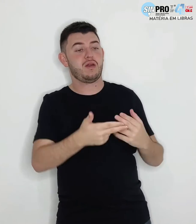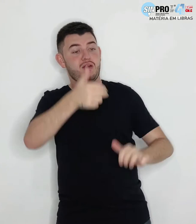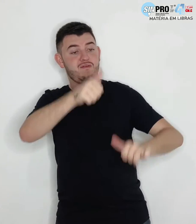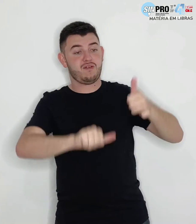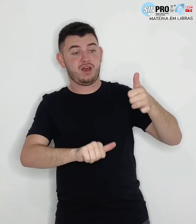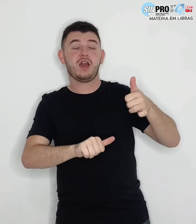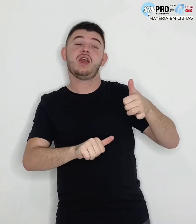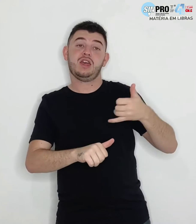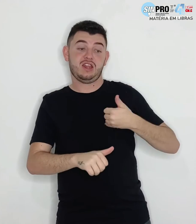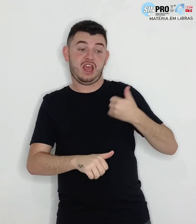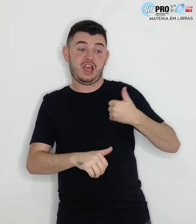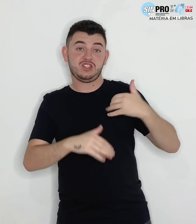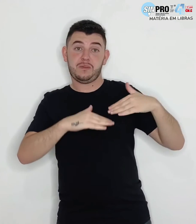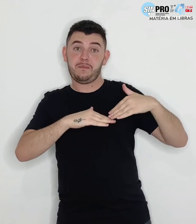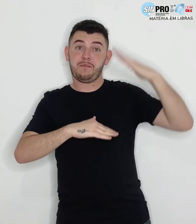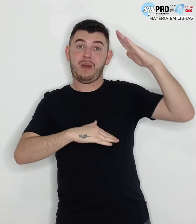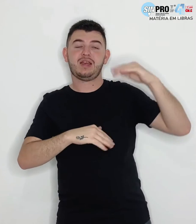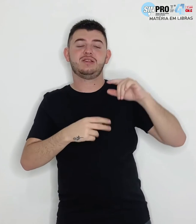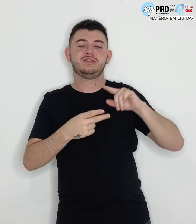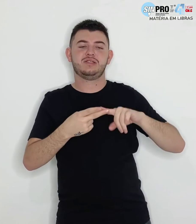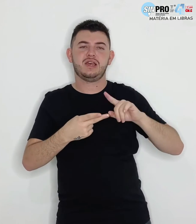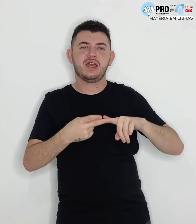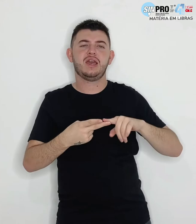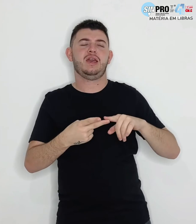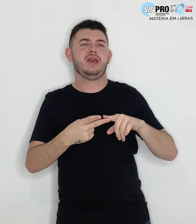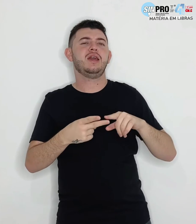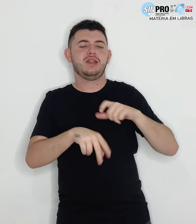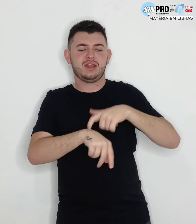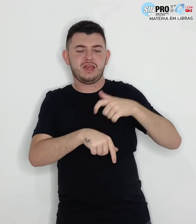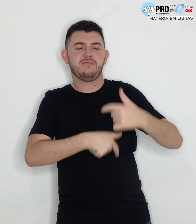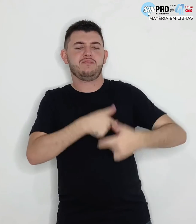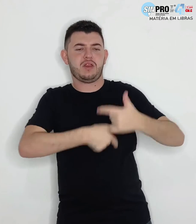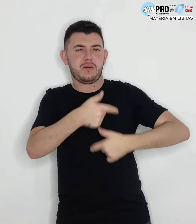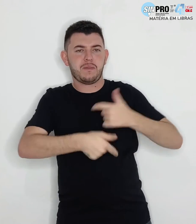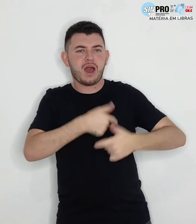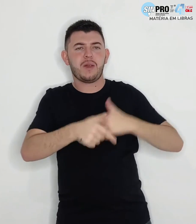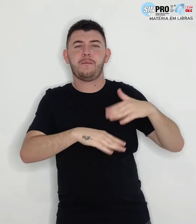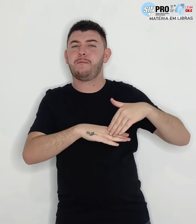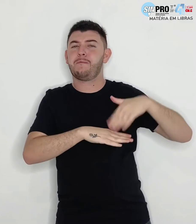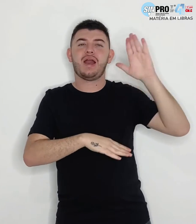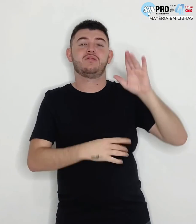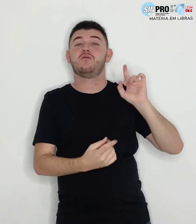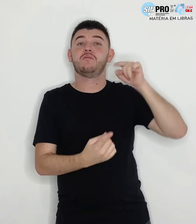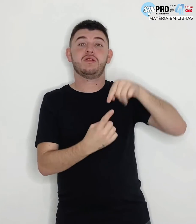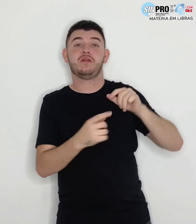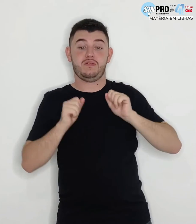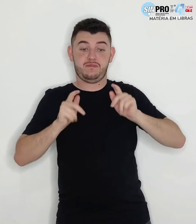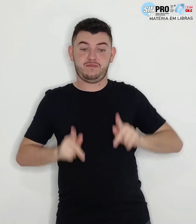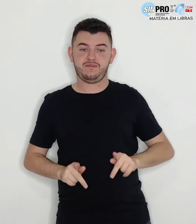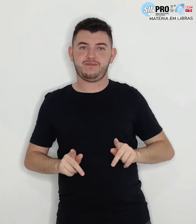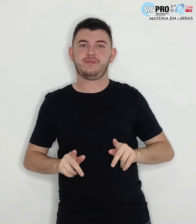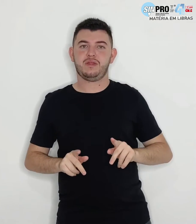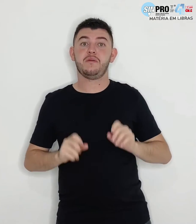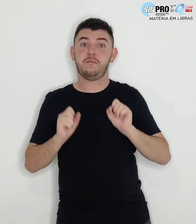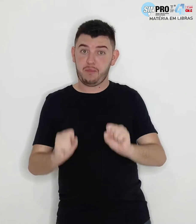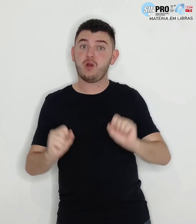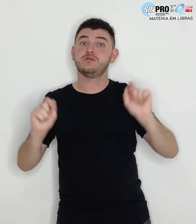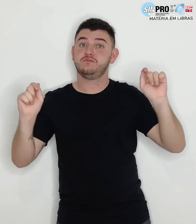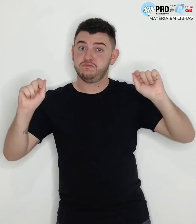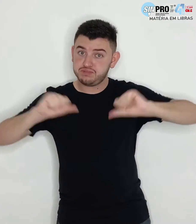de contribuição para se aposentar. Aqui, tudo pode piorar, diz. O alerta não é desprovido